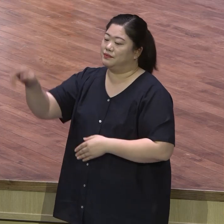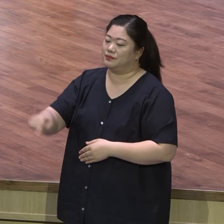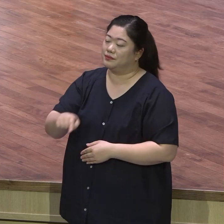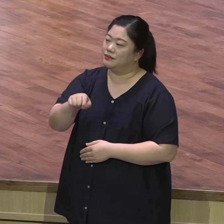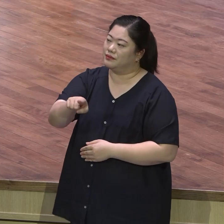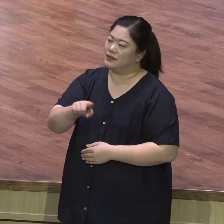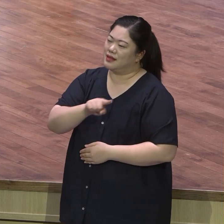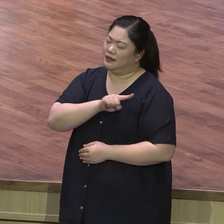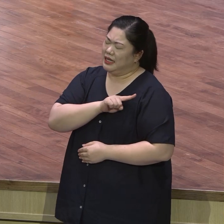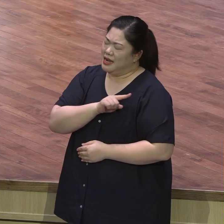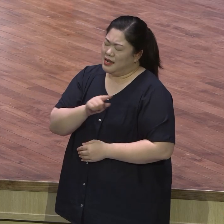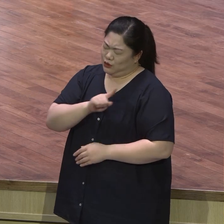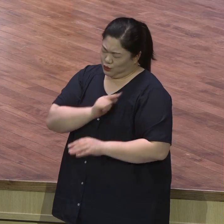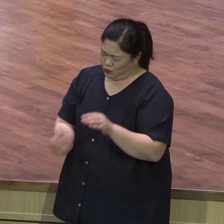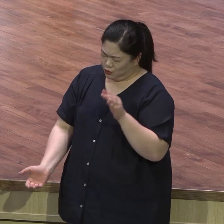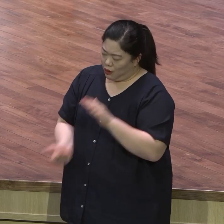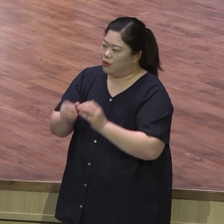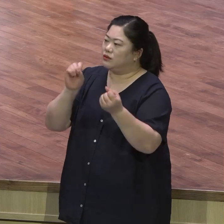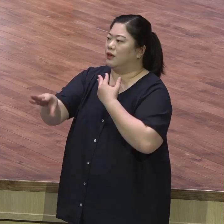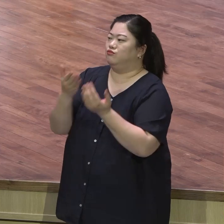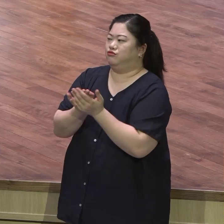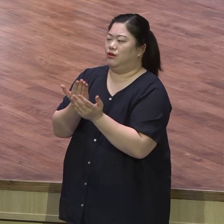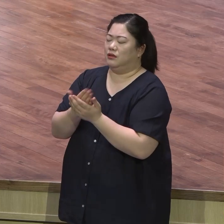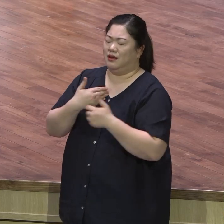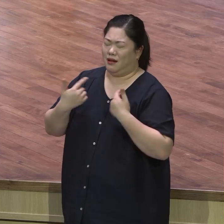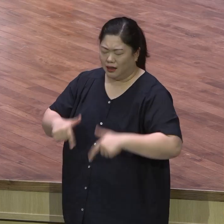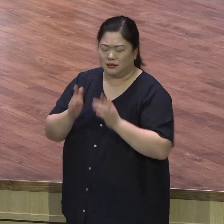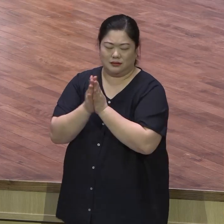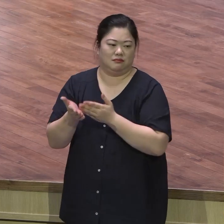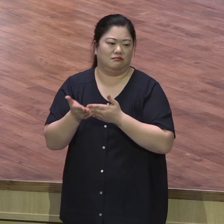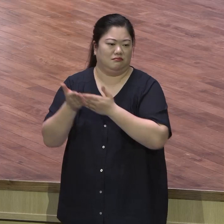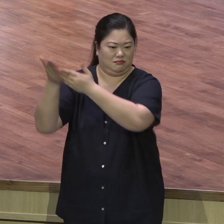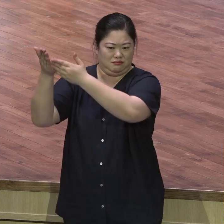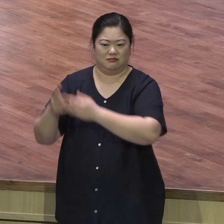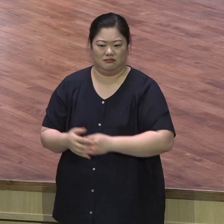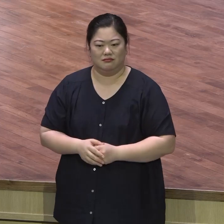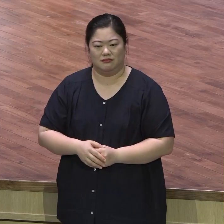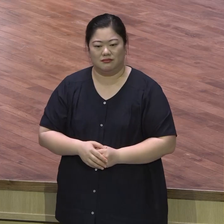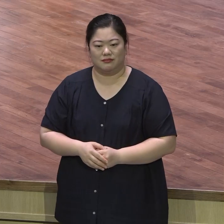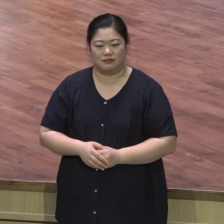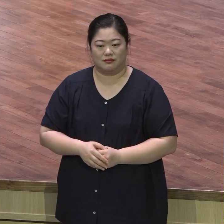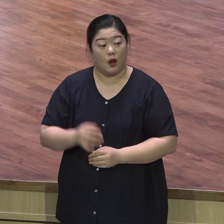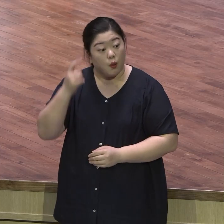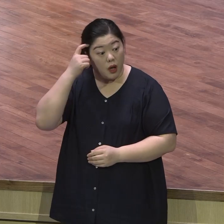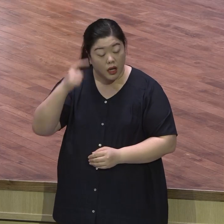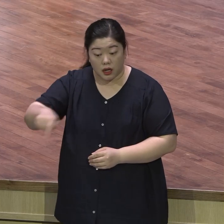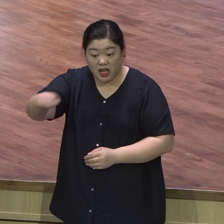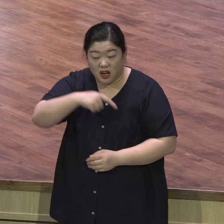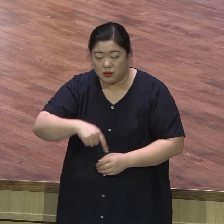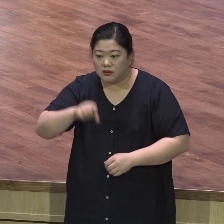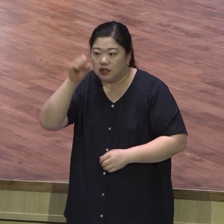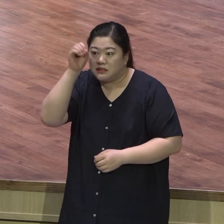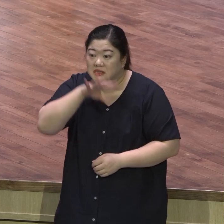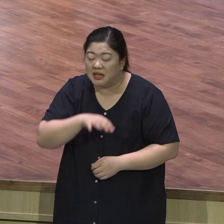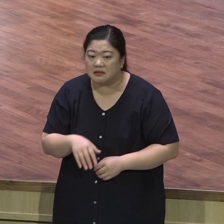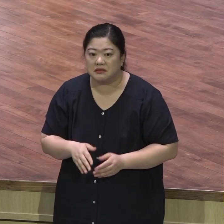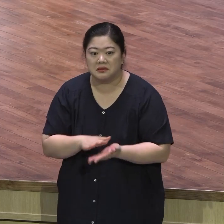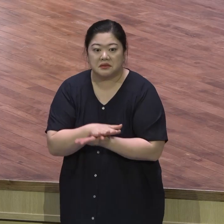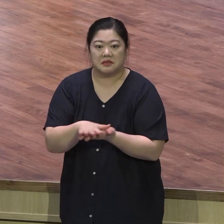확실한 영의 영적인 언약 잡고 예수가 글자한 사실을 확실하게 알고 하기 때문에 성경적